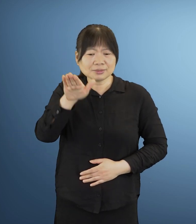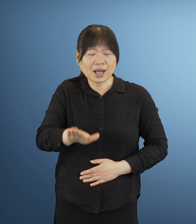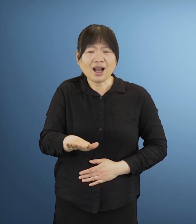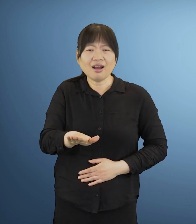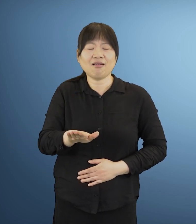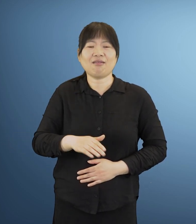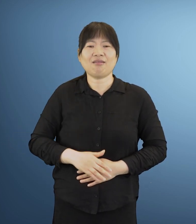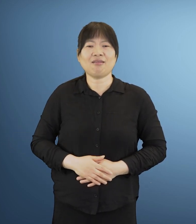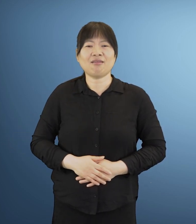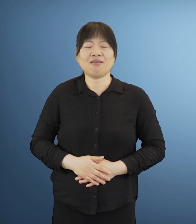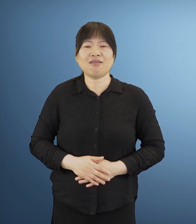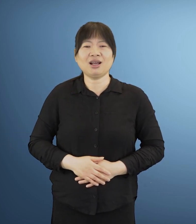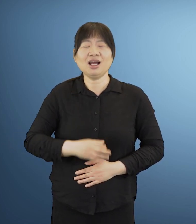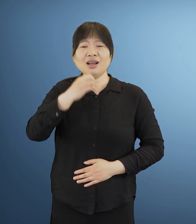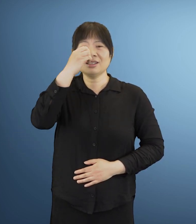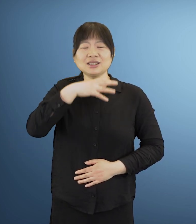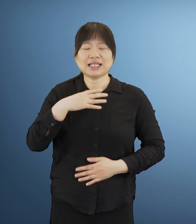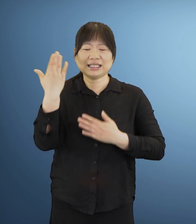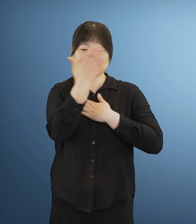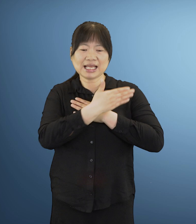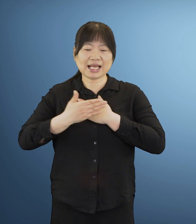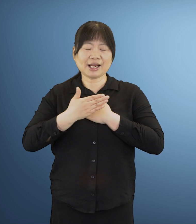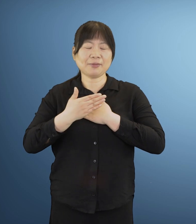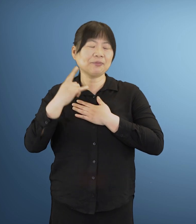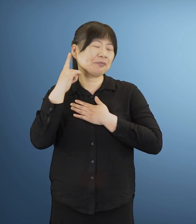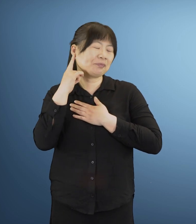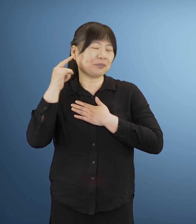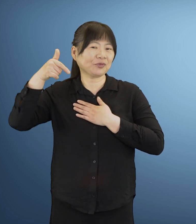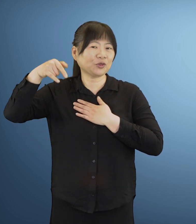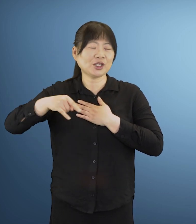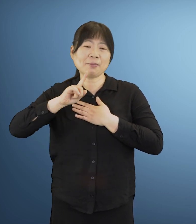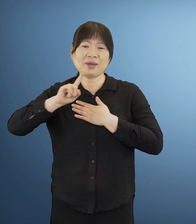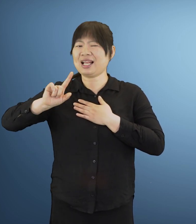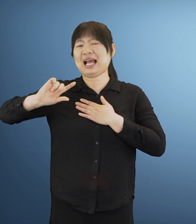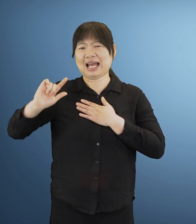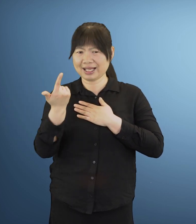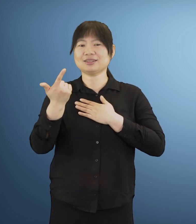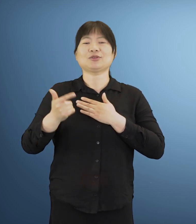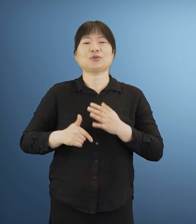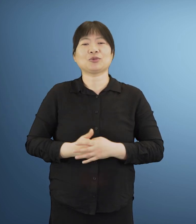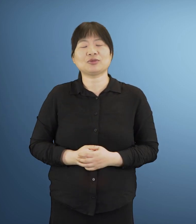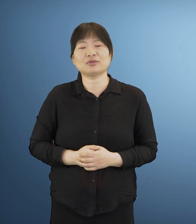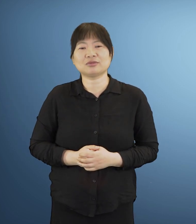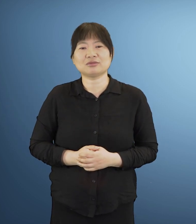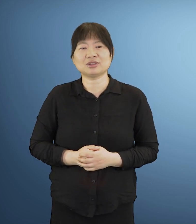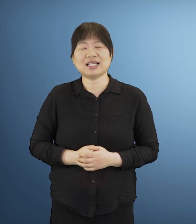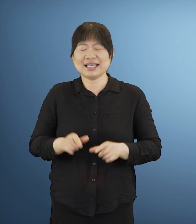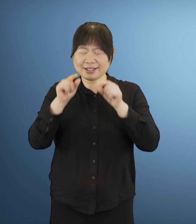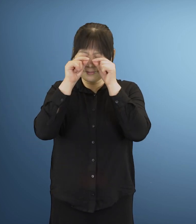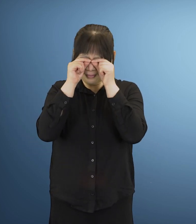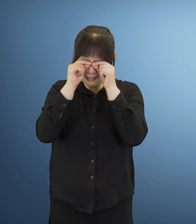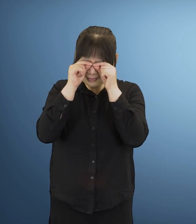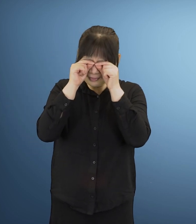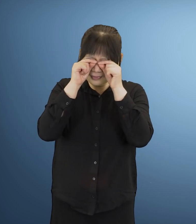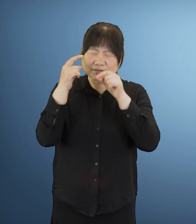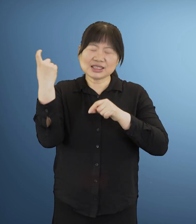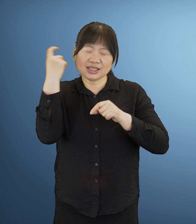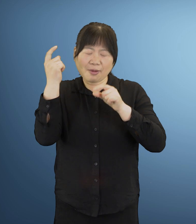것은 이런 물리적인 귀를 얘기하는 게 아니고 어떤 귀를 얘기하는 겁니까? 깨닫는